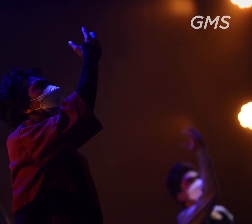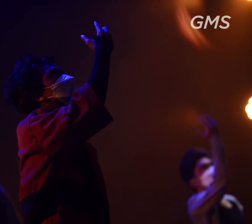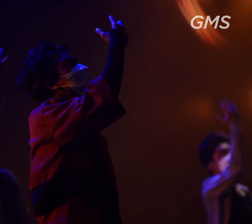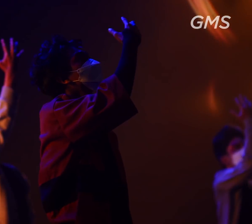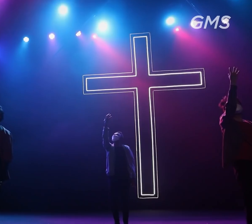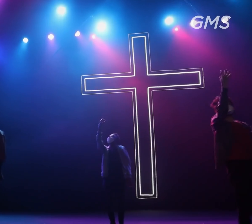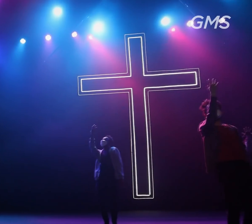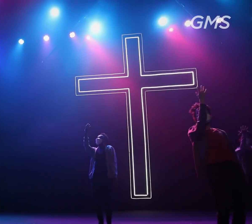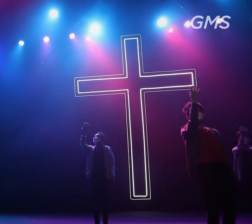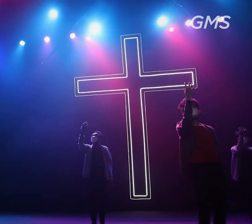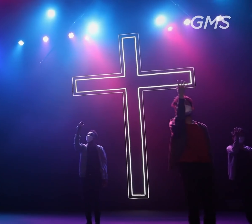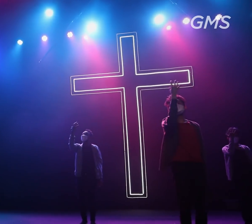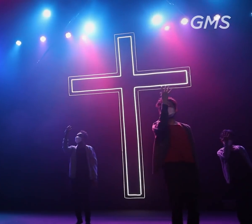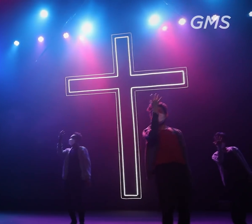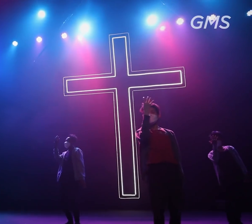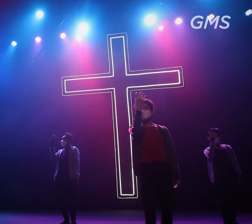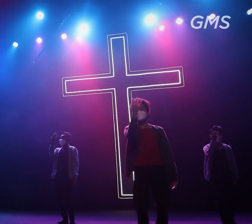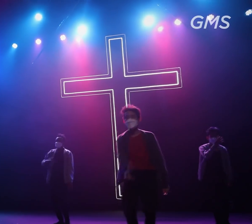Senhor.